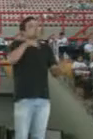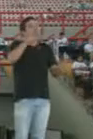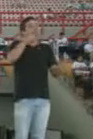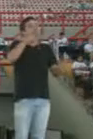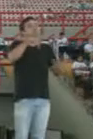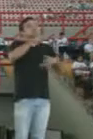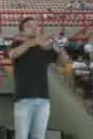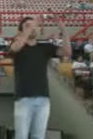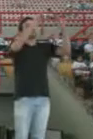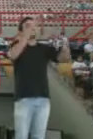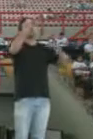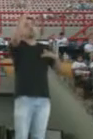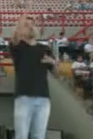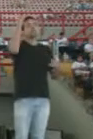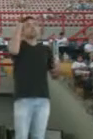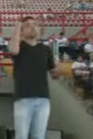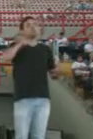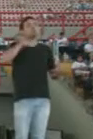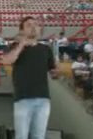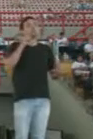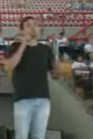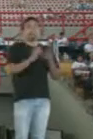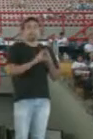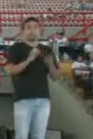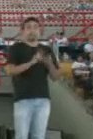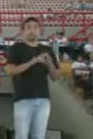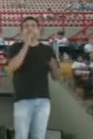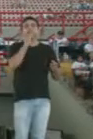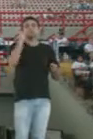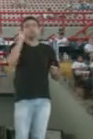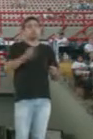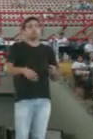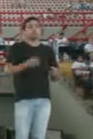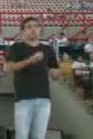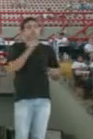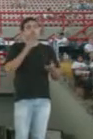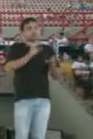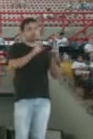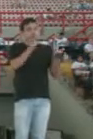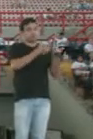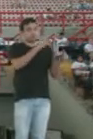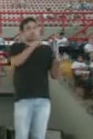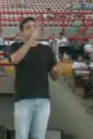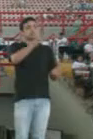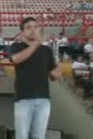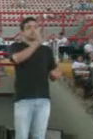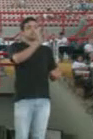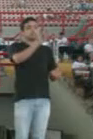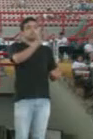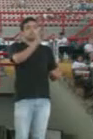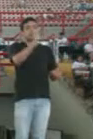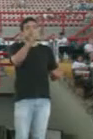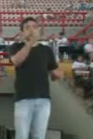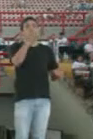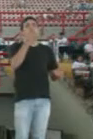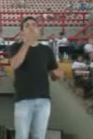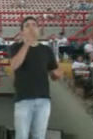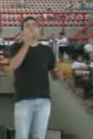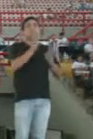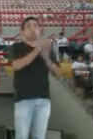conseguiram chegar a São Paulo. Se você não sabe, pega o romance do Jorge Amado, Seara Vermelha.